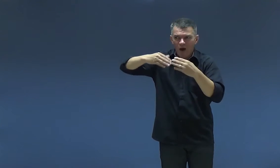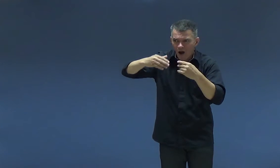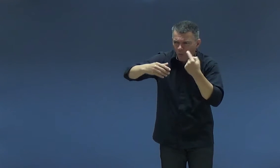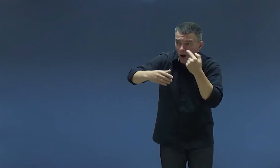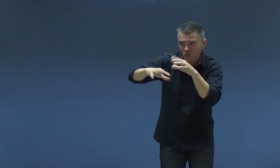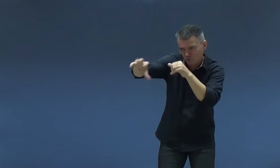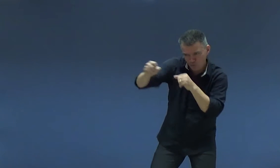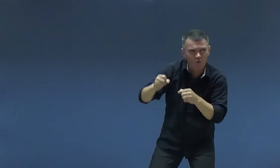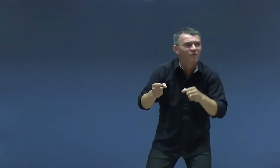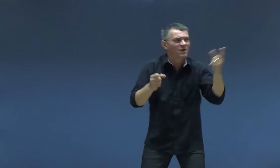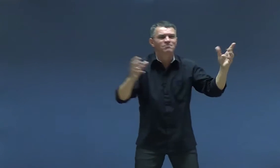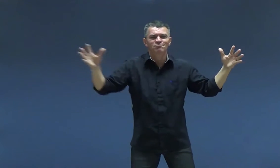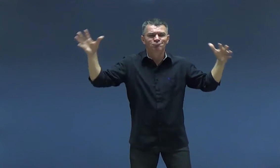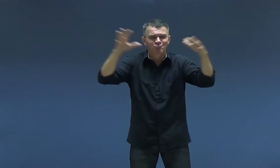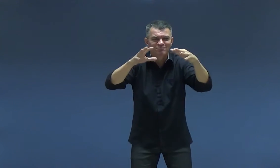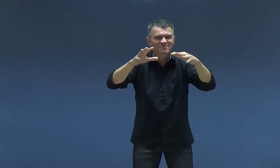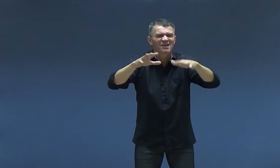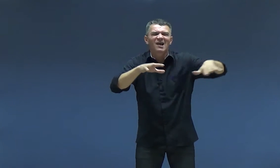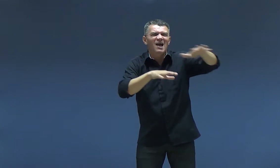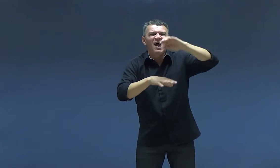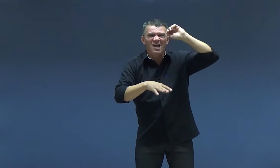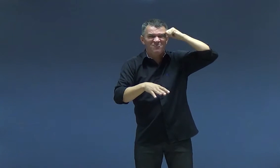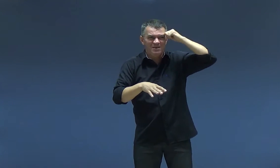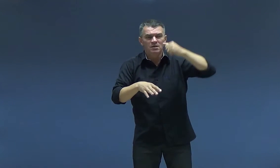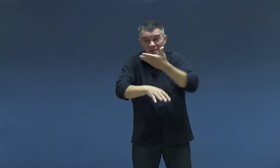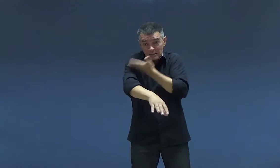praticar, e foi crescendo. E isso que foi acontecendo. E